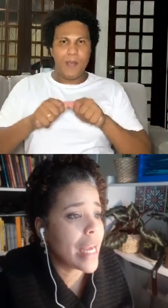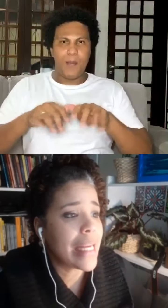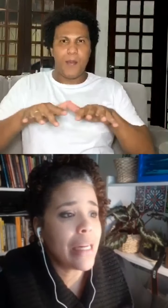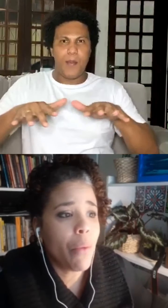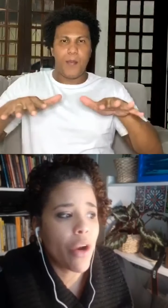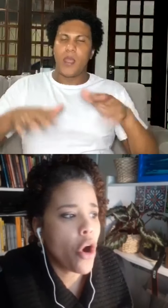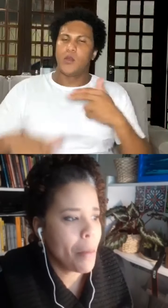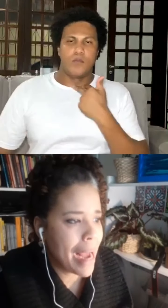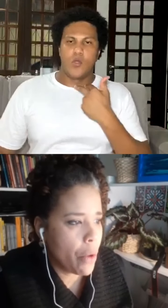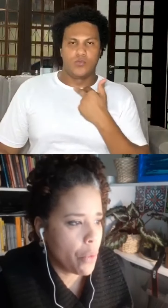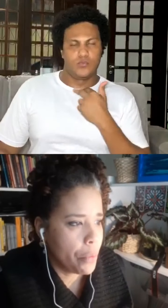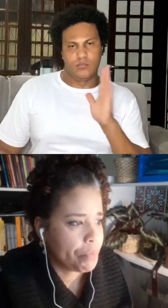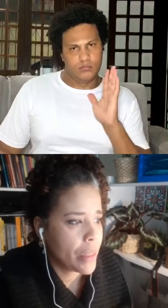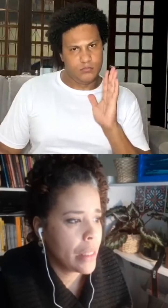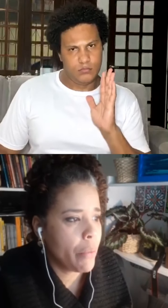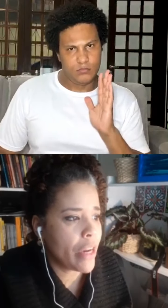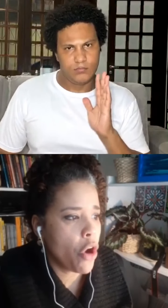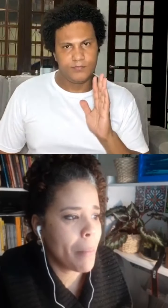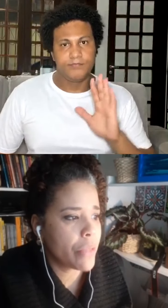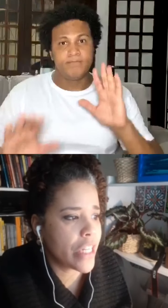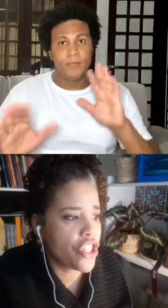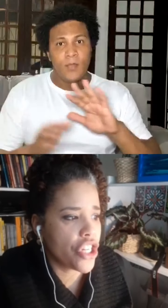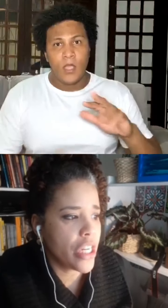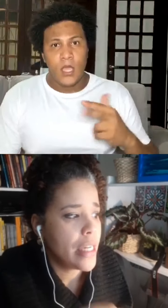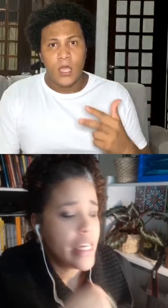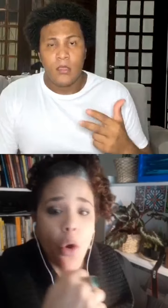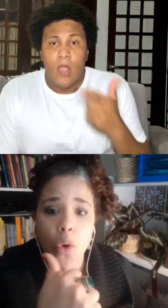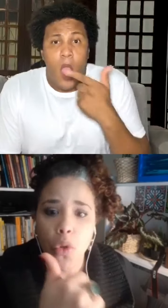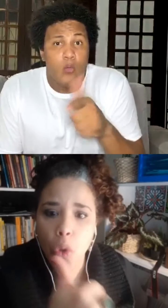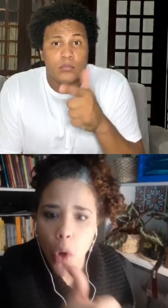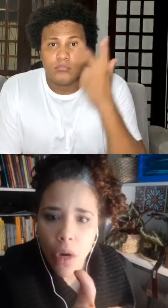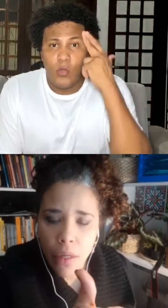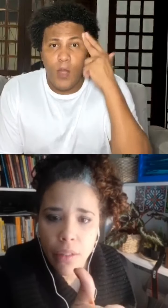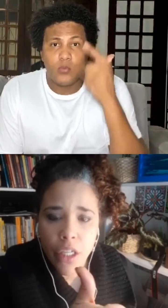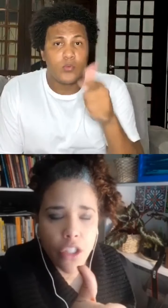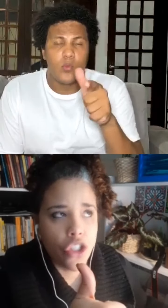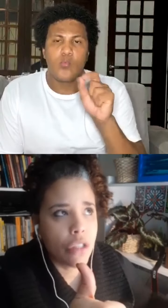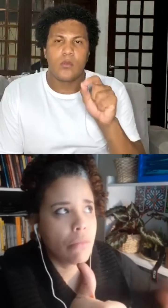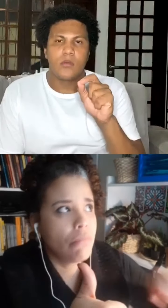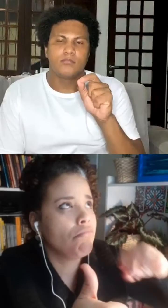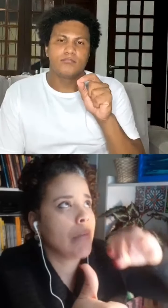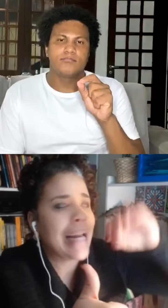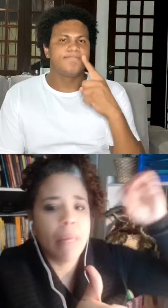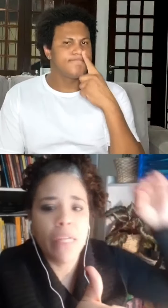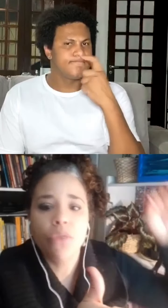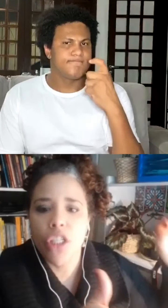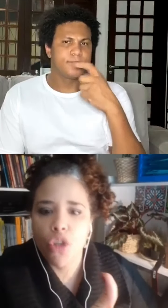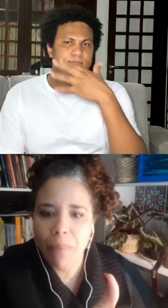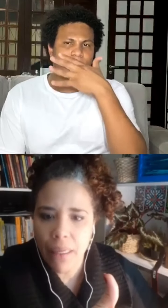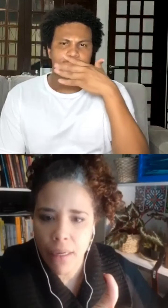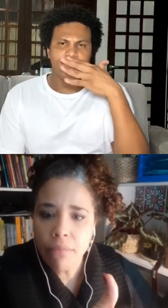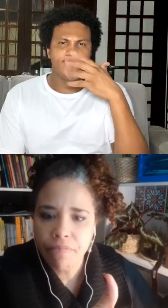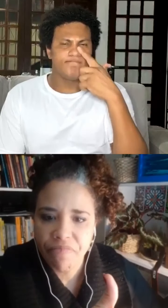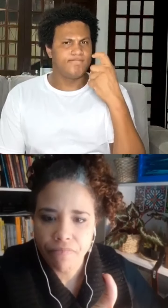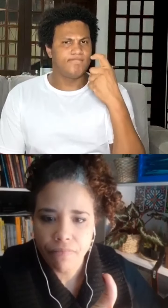que não é normal? Não é normal sentir odor de um alimento que